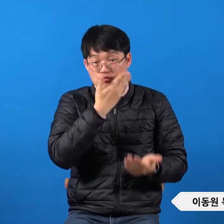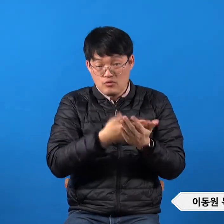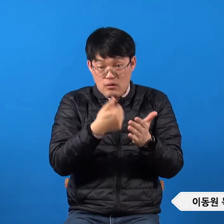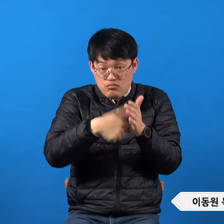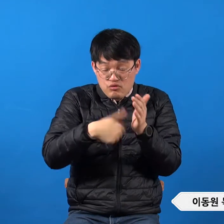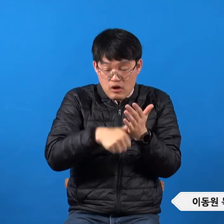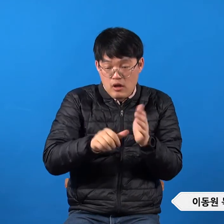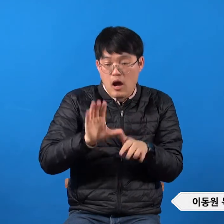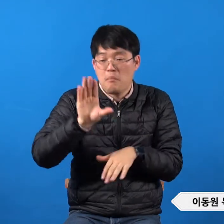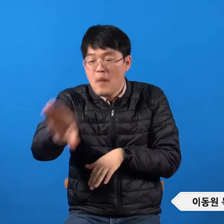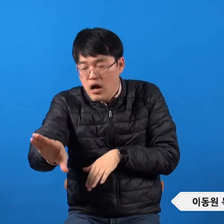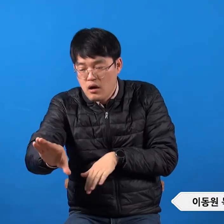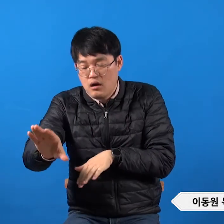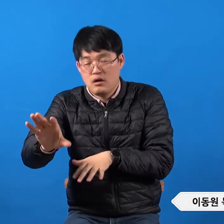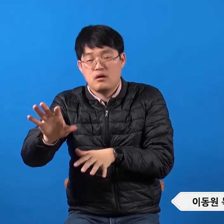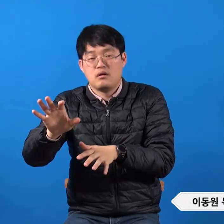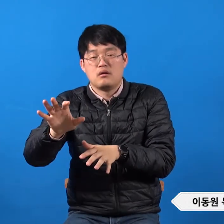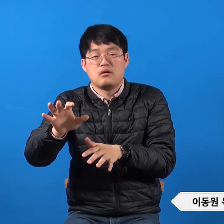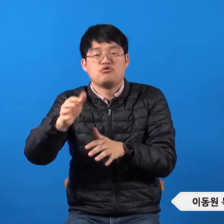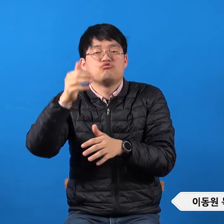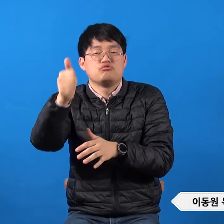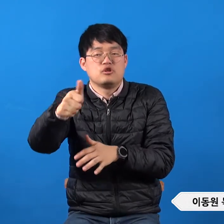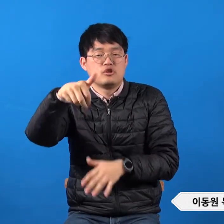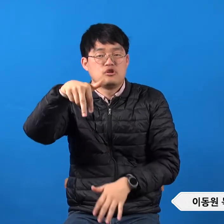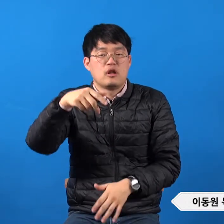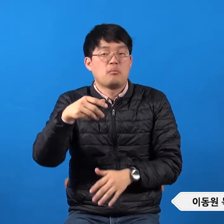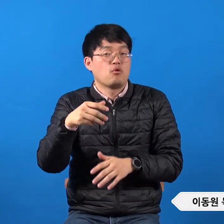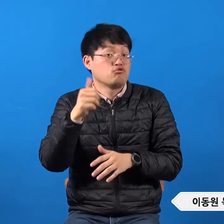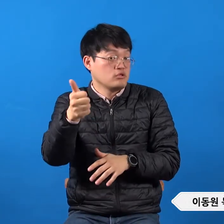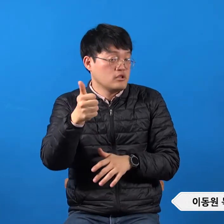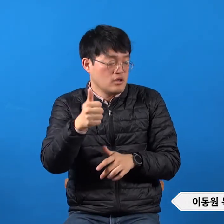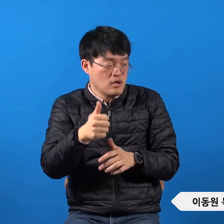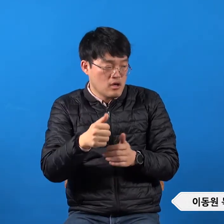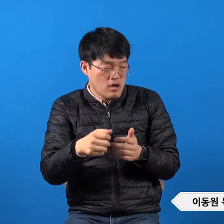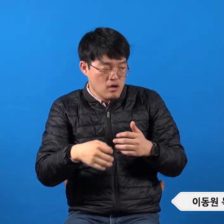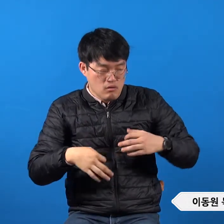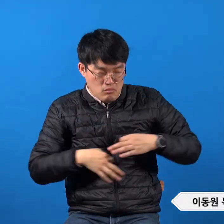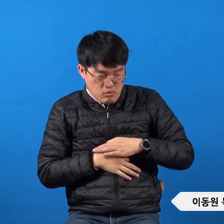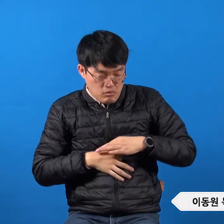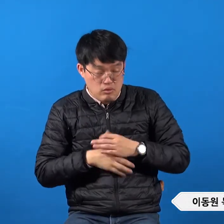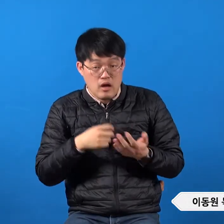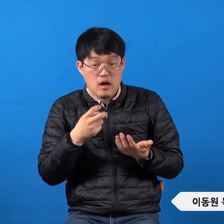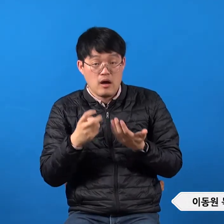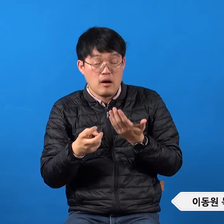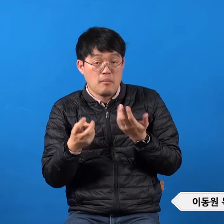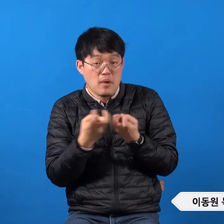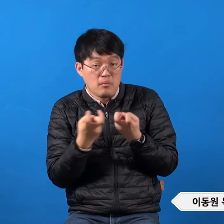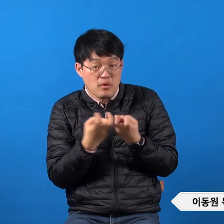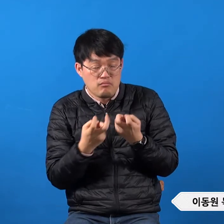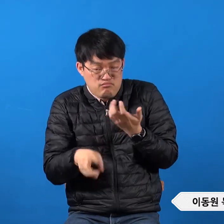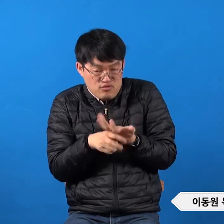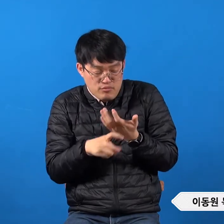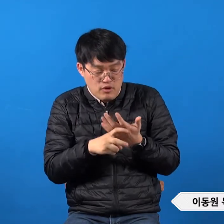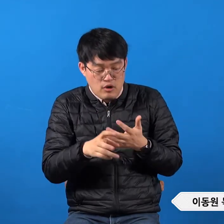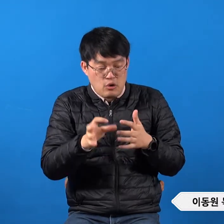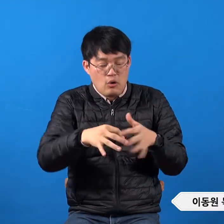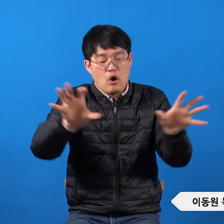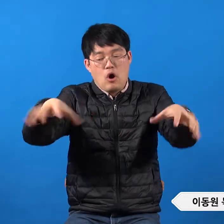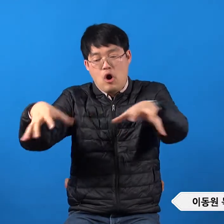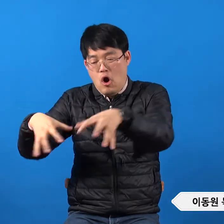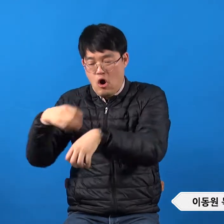부당한 방법으로 재물을 모으고 또 그 재물을 가지고 자기 빚진 자들에게 갑질하는